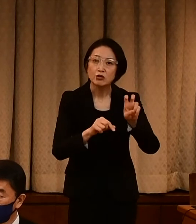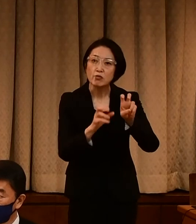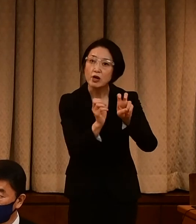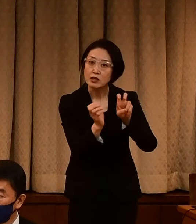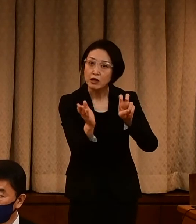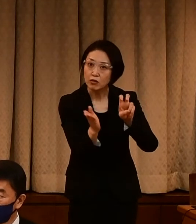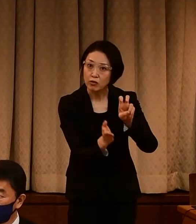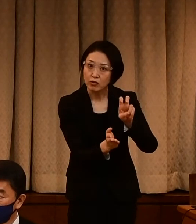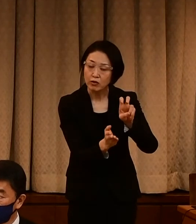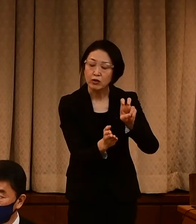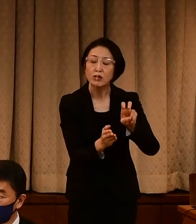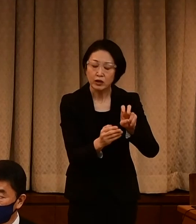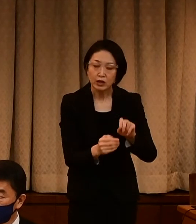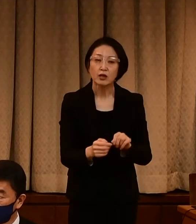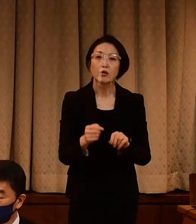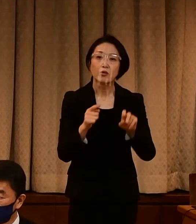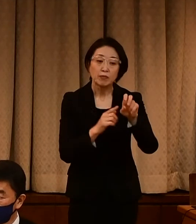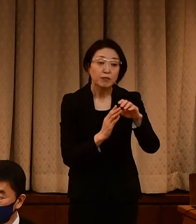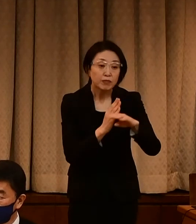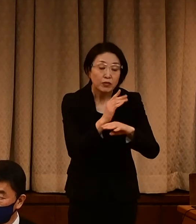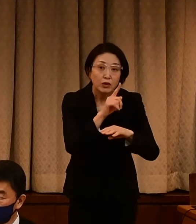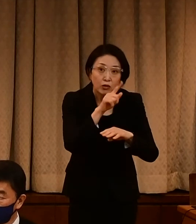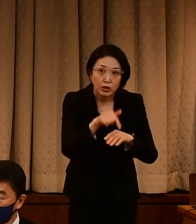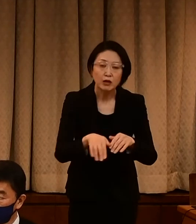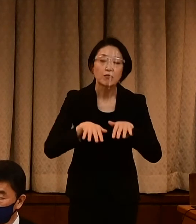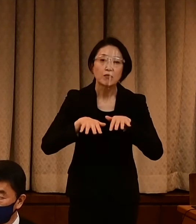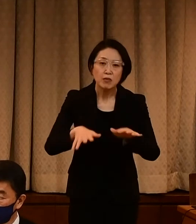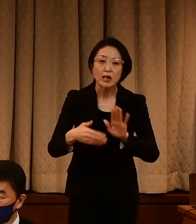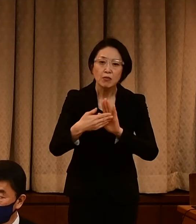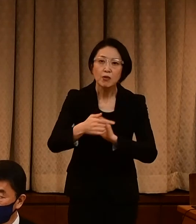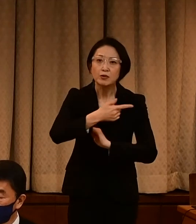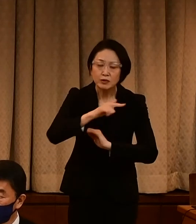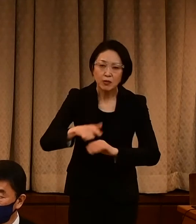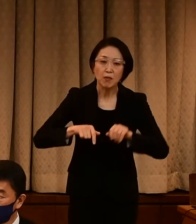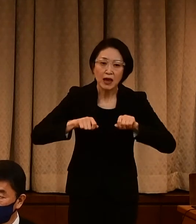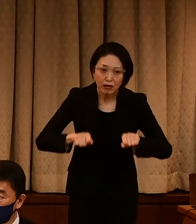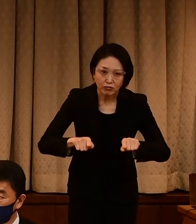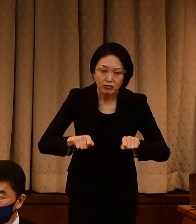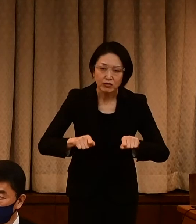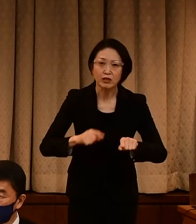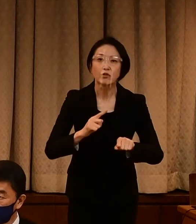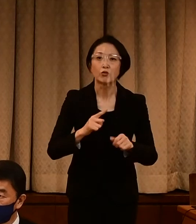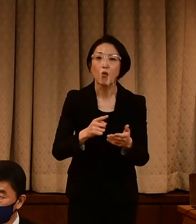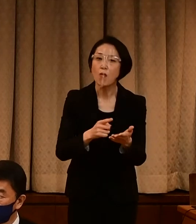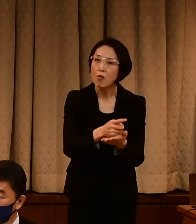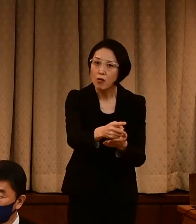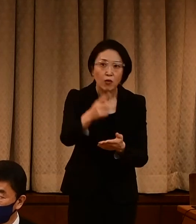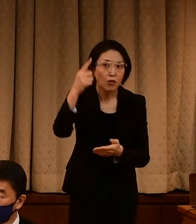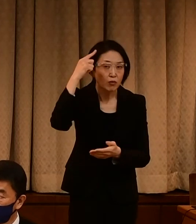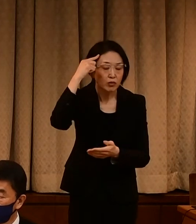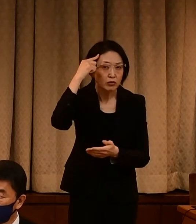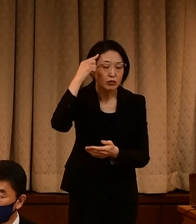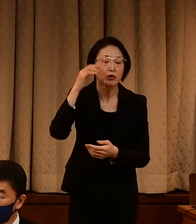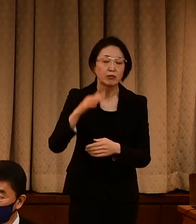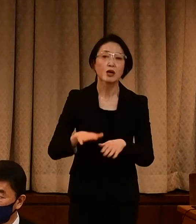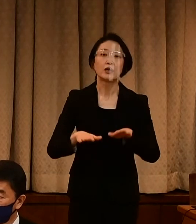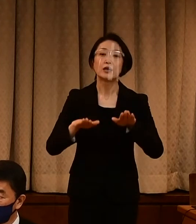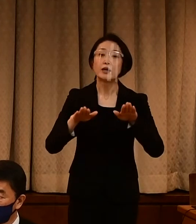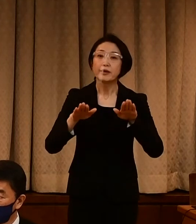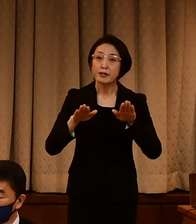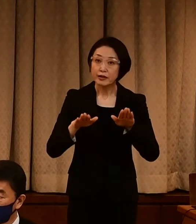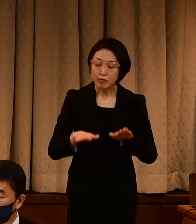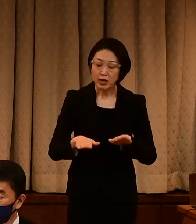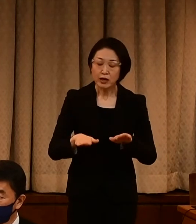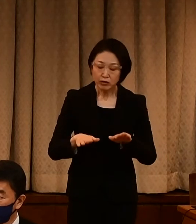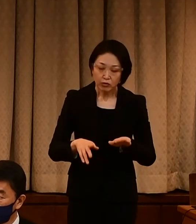ん延防止適用するというところの、一つの目安になってくる、に対して今回もそういう方向だと思うんですが、今の慎重、